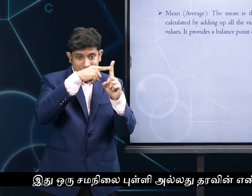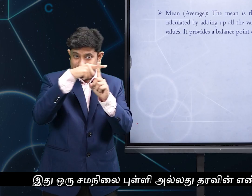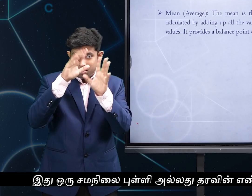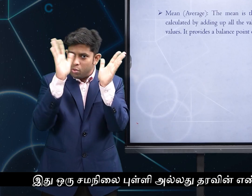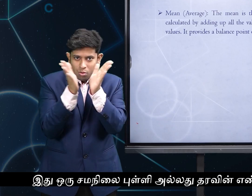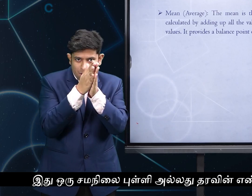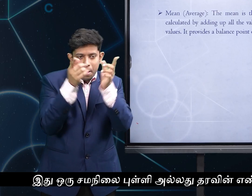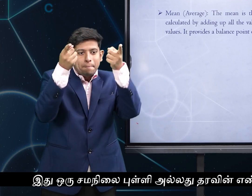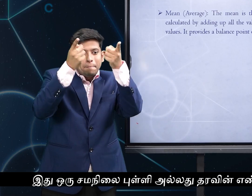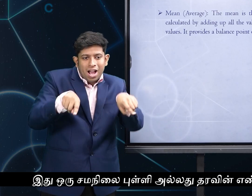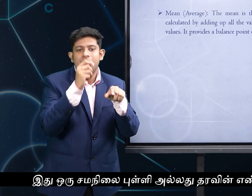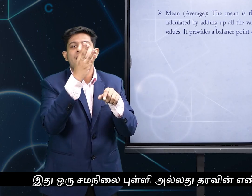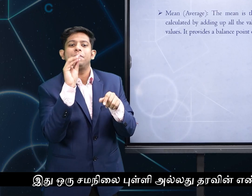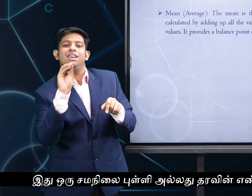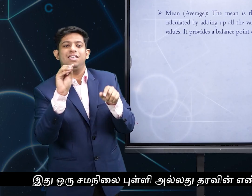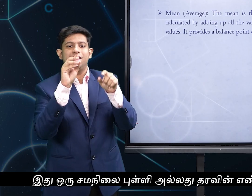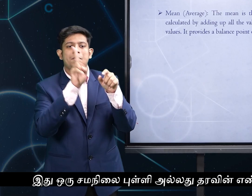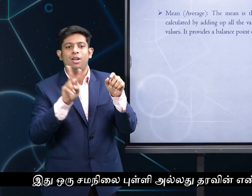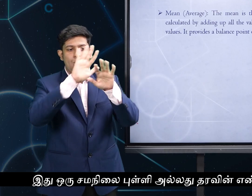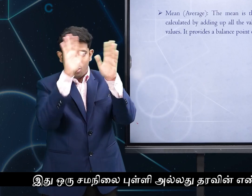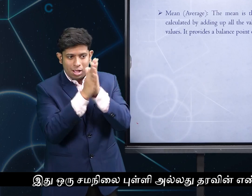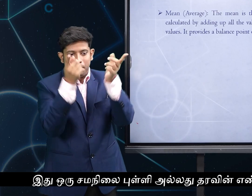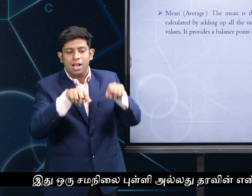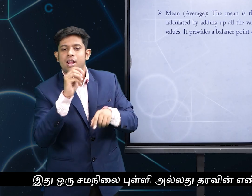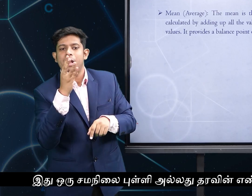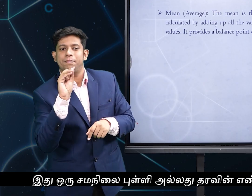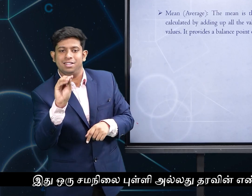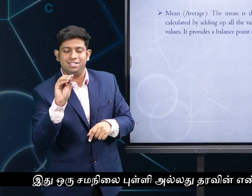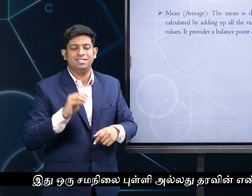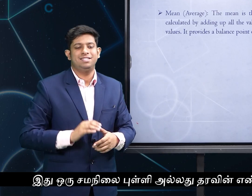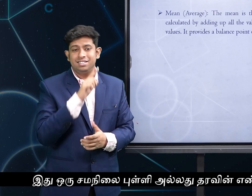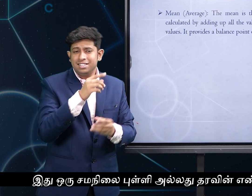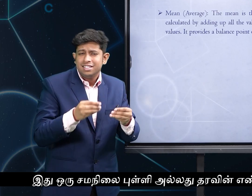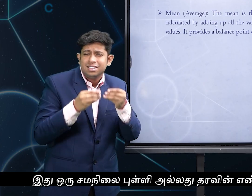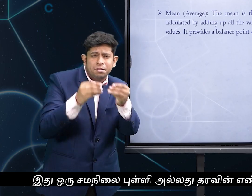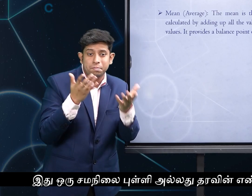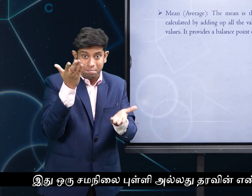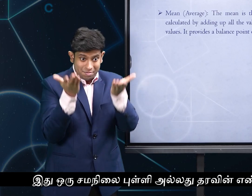இது ஒரு சமநிலை புள்ளி அல்லது தரவின் எண்கணித மையத்தை வழங்குகிறது.